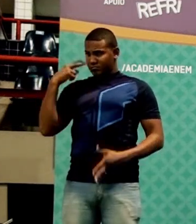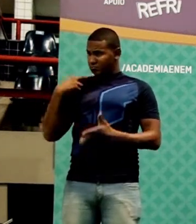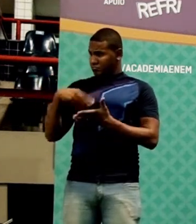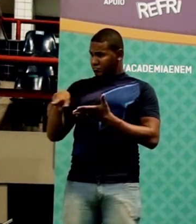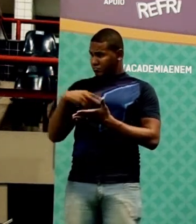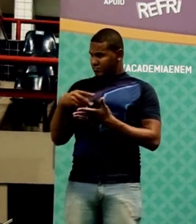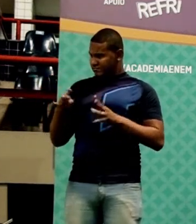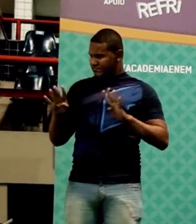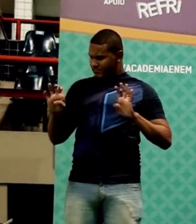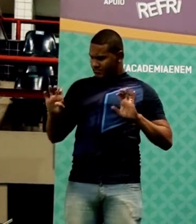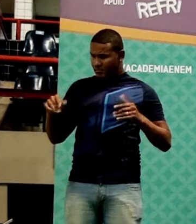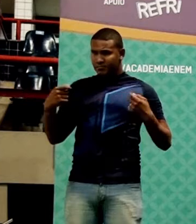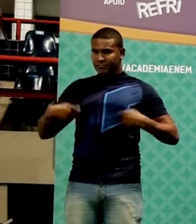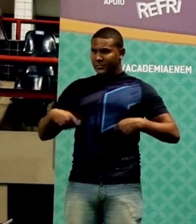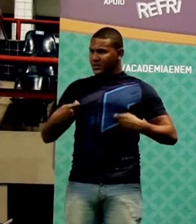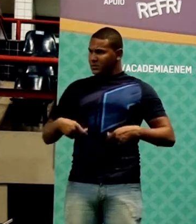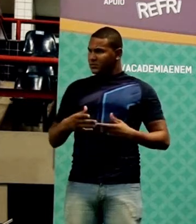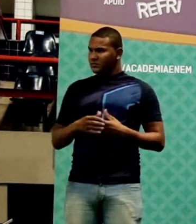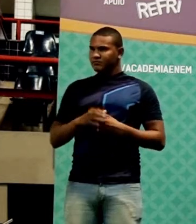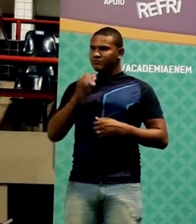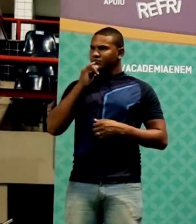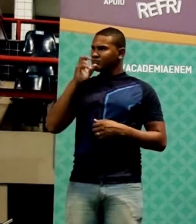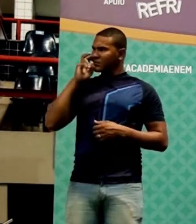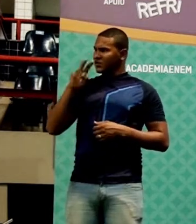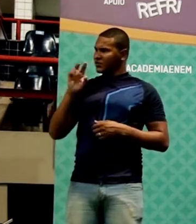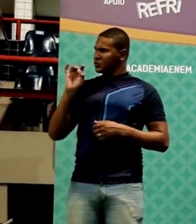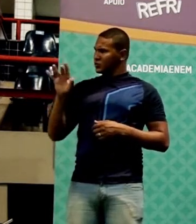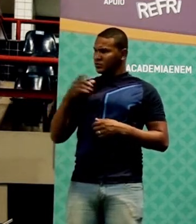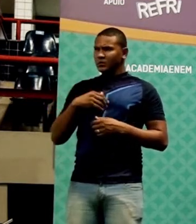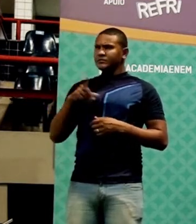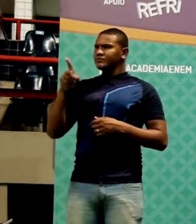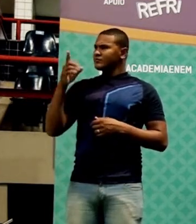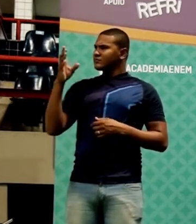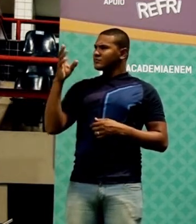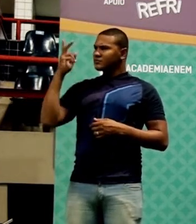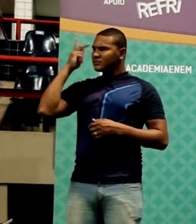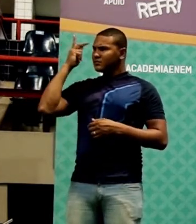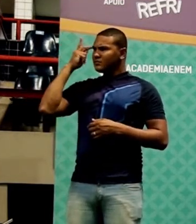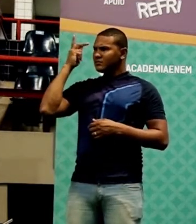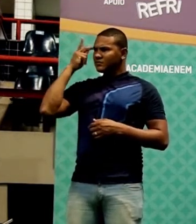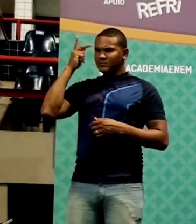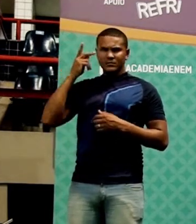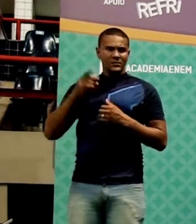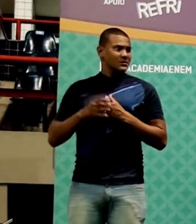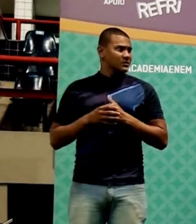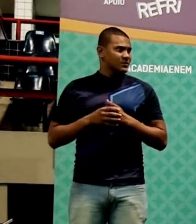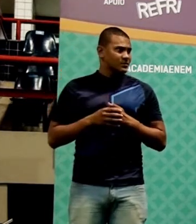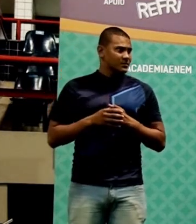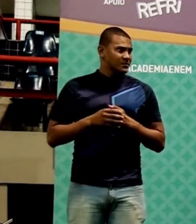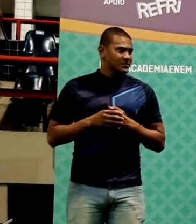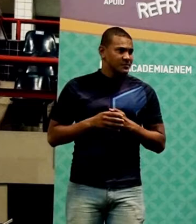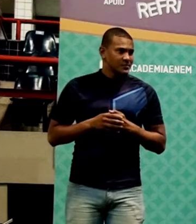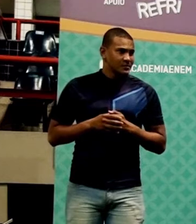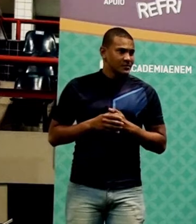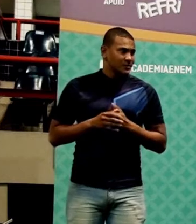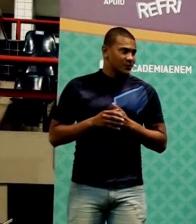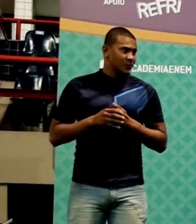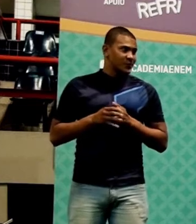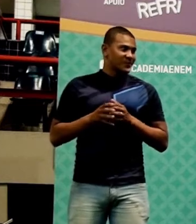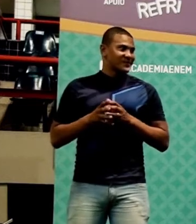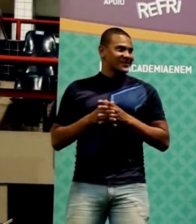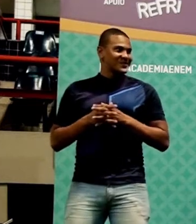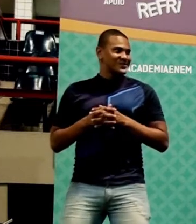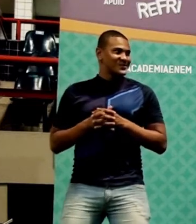vi uma peça em São Paulo, que ela era toda feita por surdos mudos. E foi uma das peças